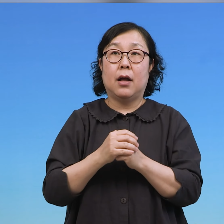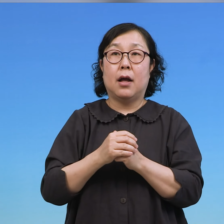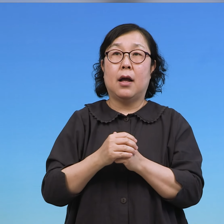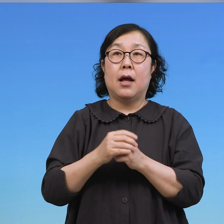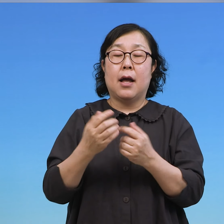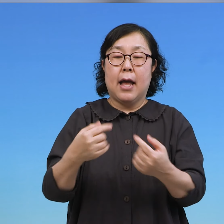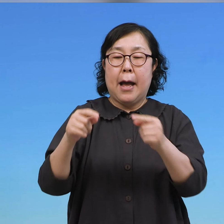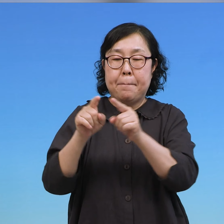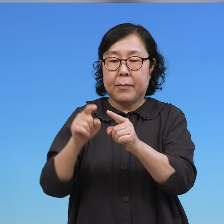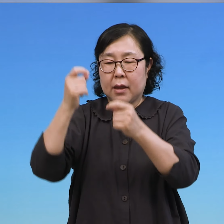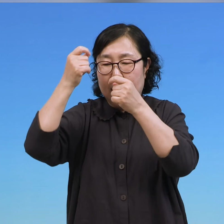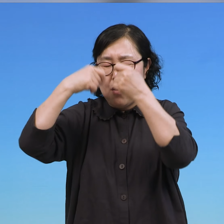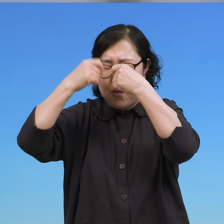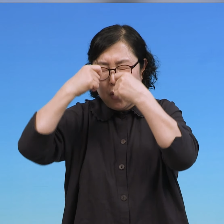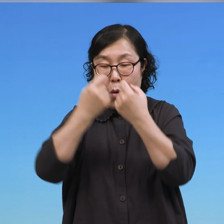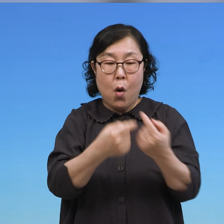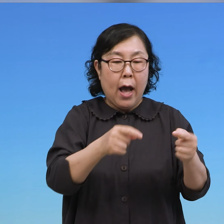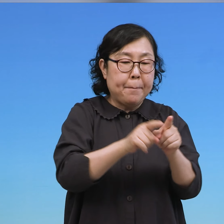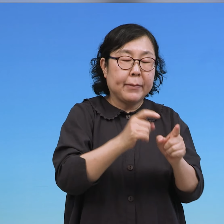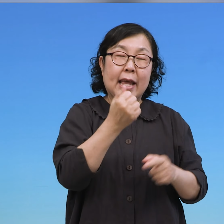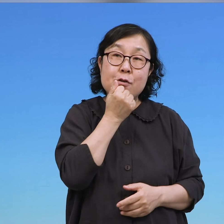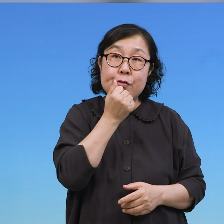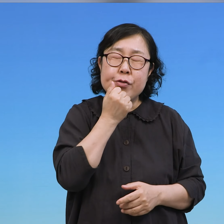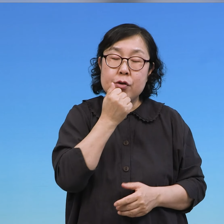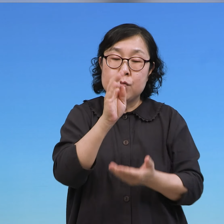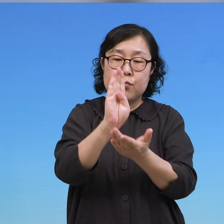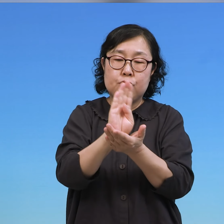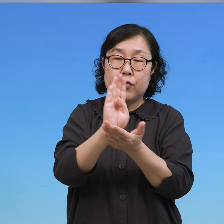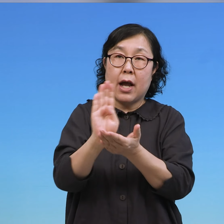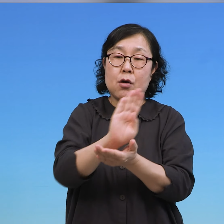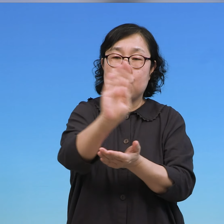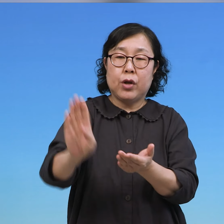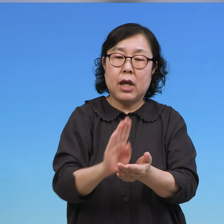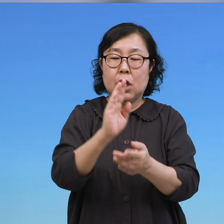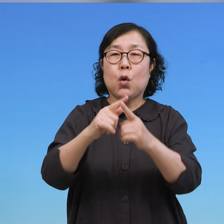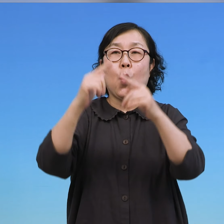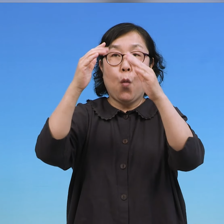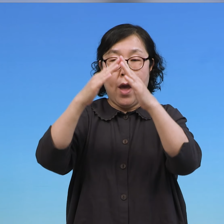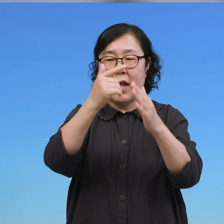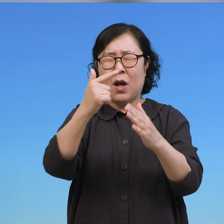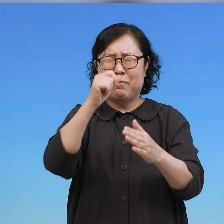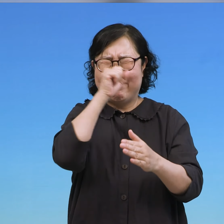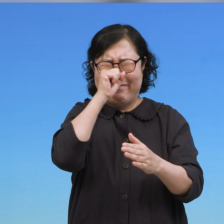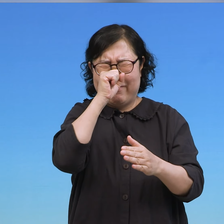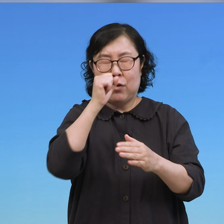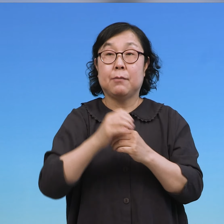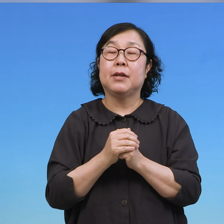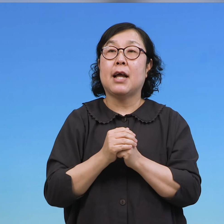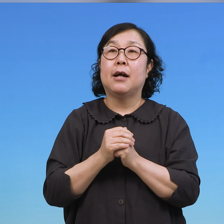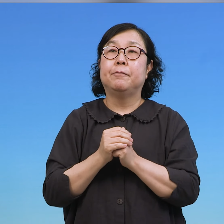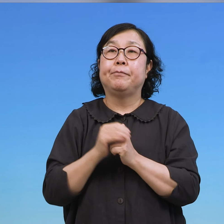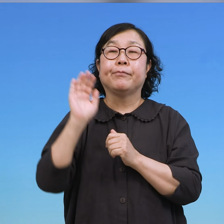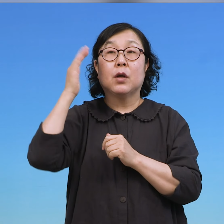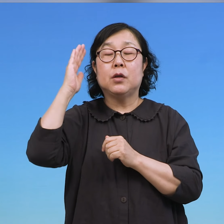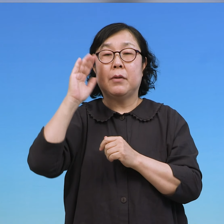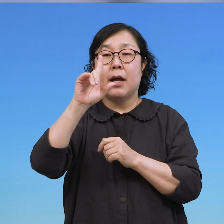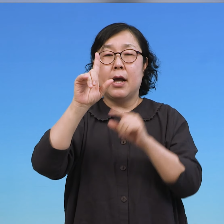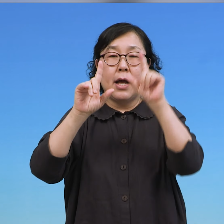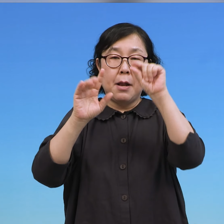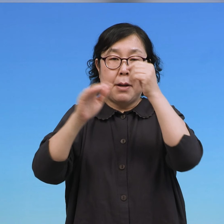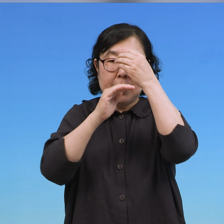이걸 붙이잖아요. 함께 울고 함께 웃는 분당 우리 교회. 이게 너무 좋아요. 저는 요즘에